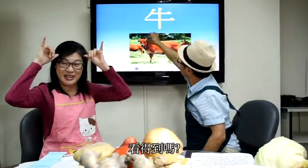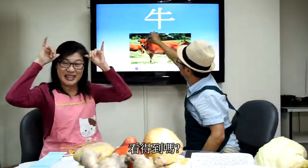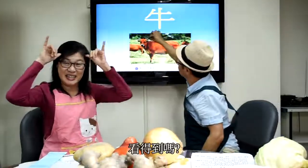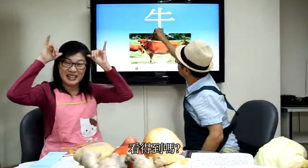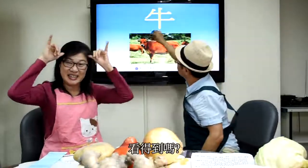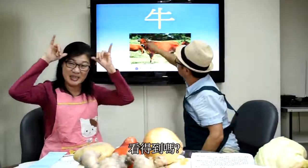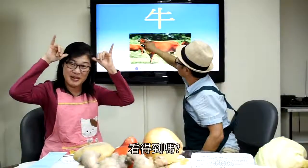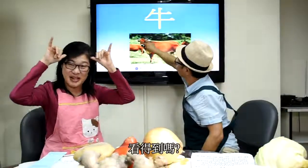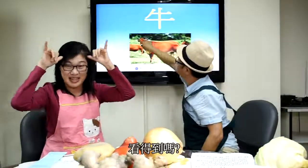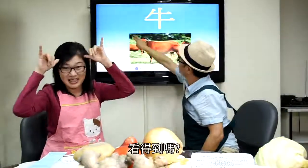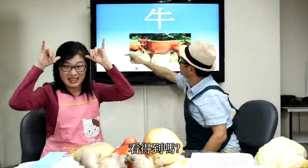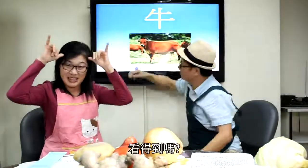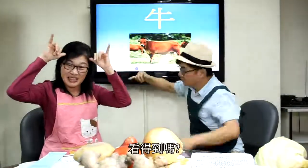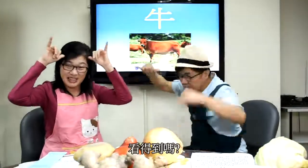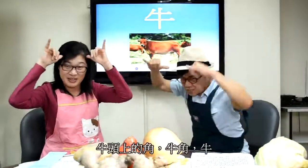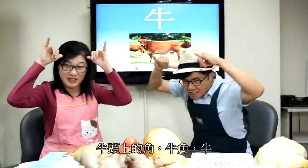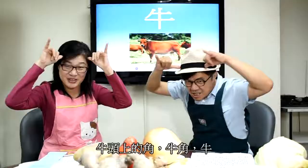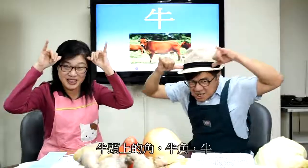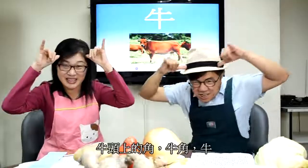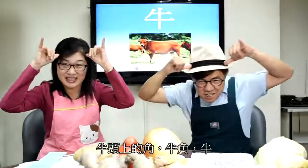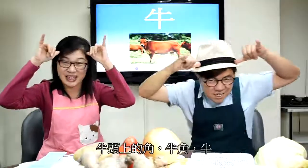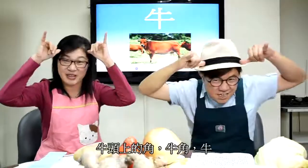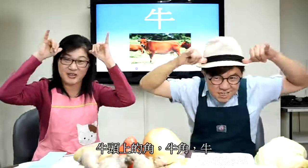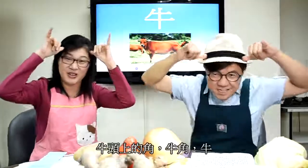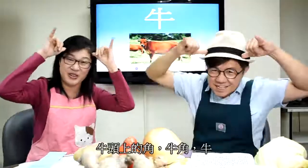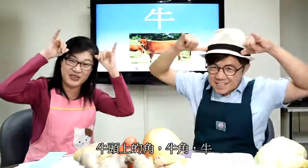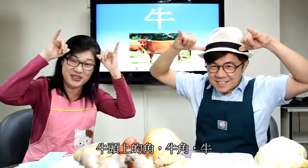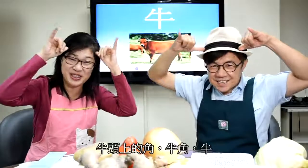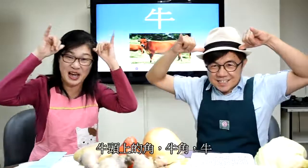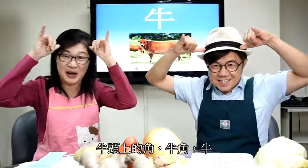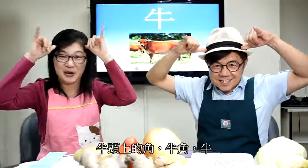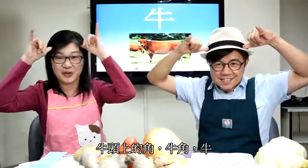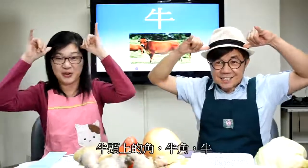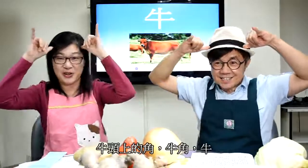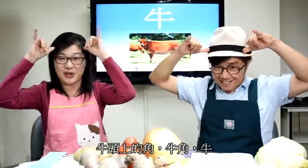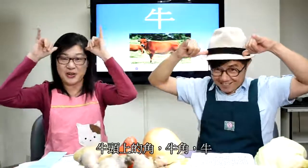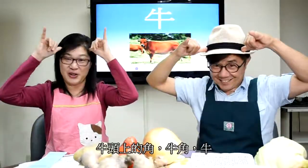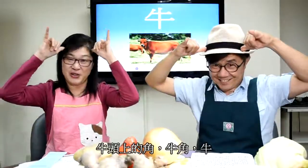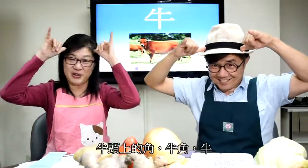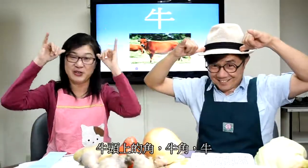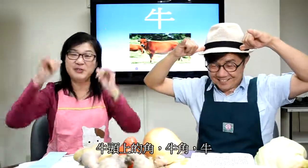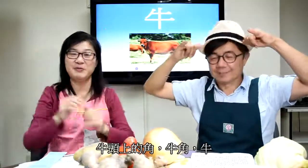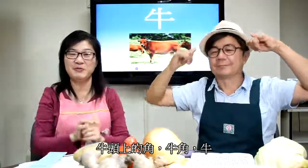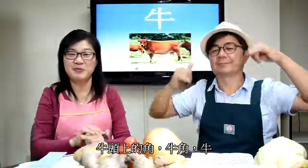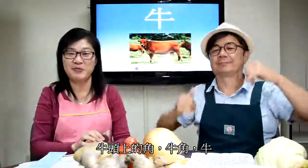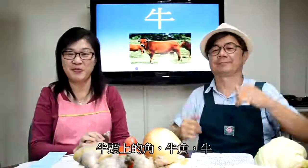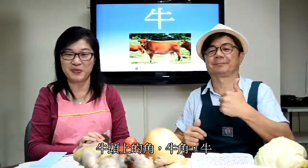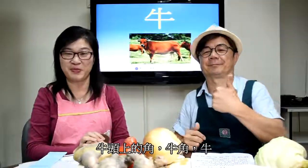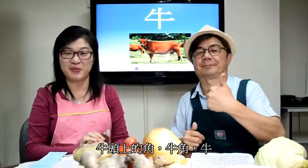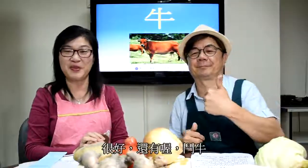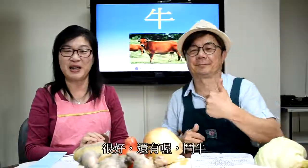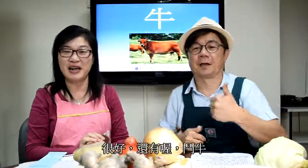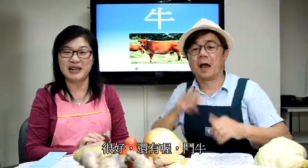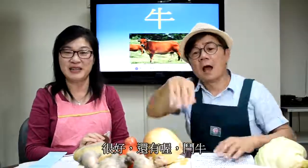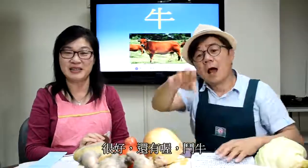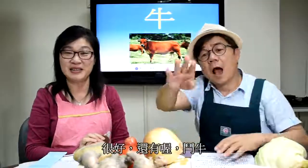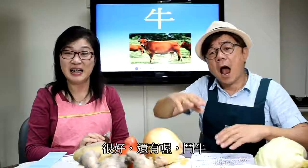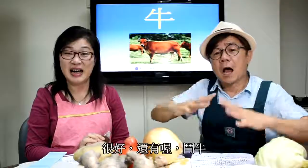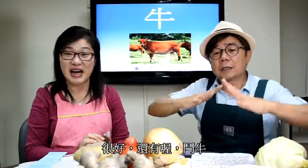牛看得到吗？牛头上的角，牛角，牛，很好。还有